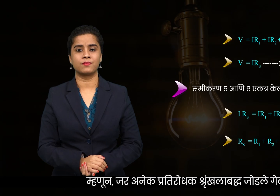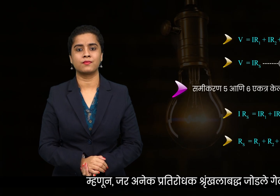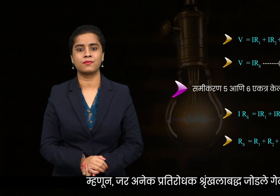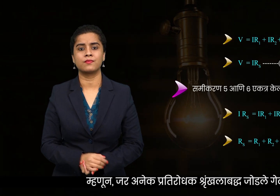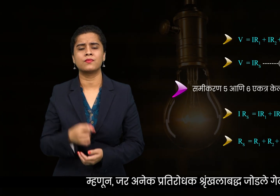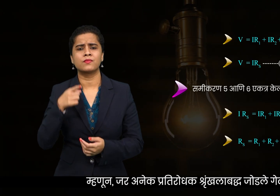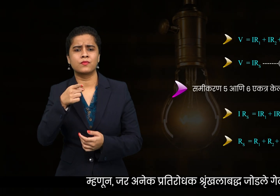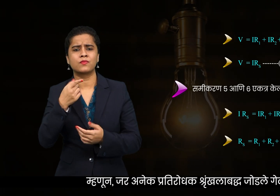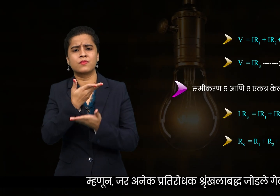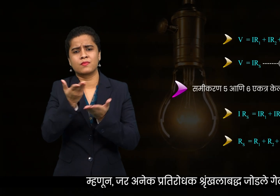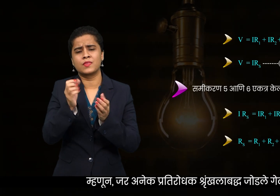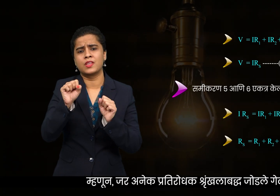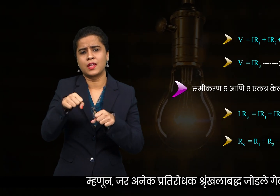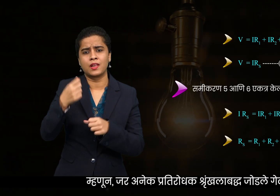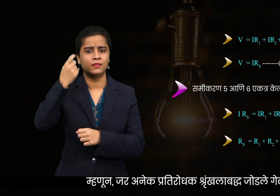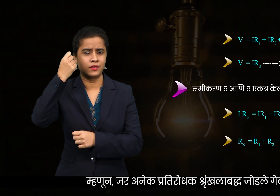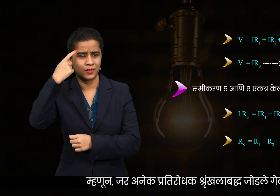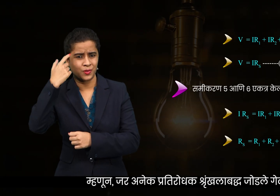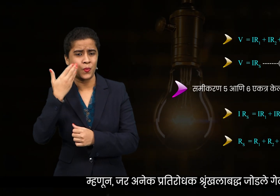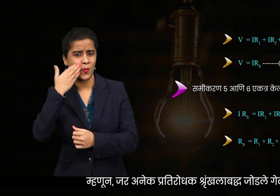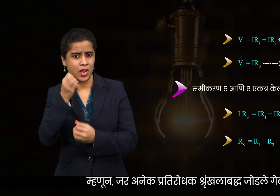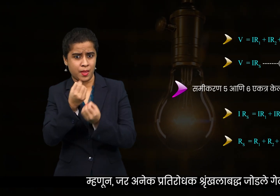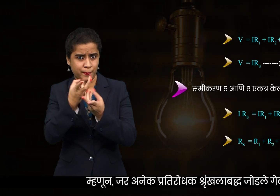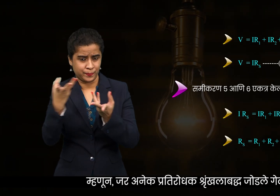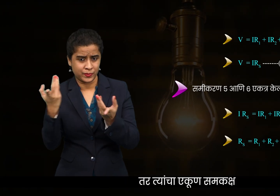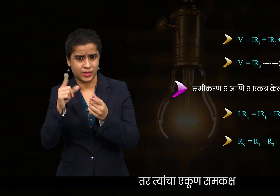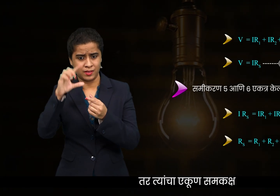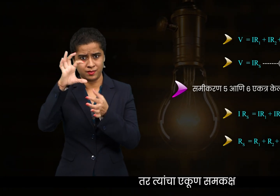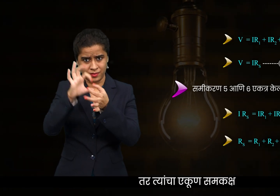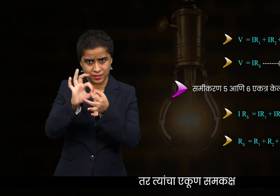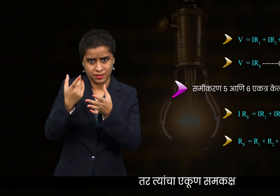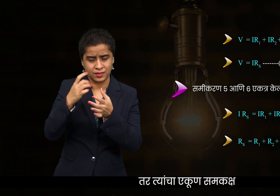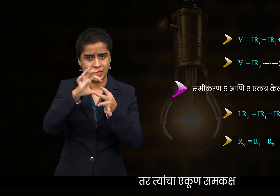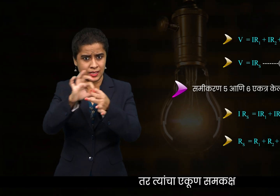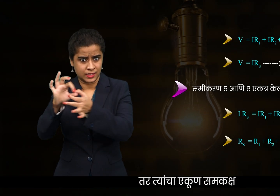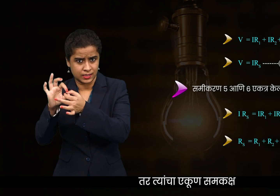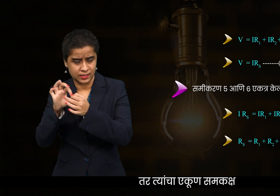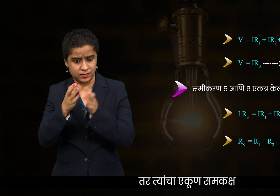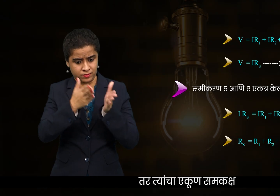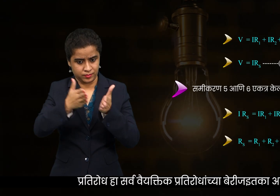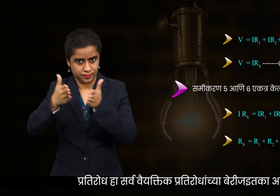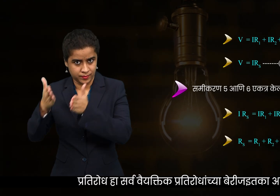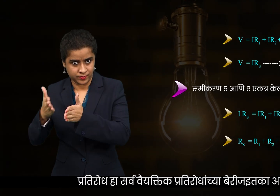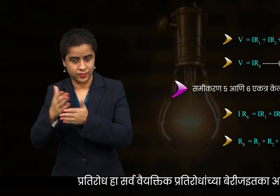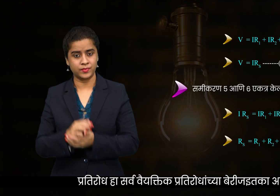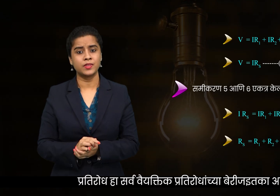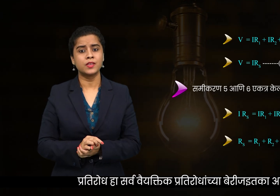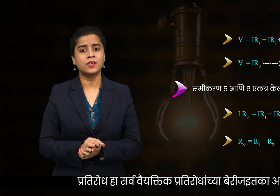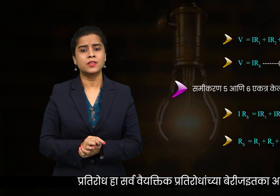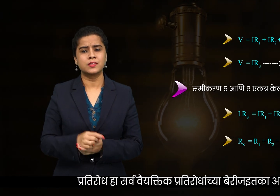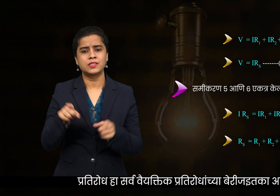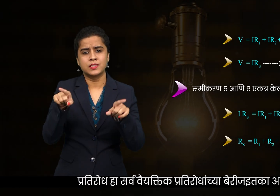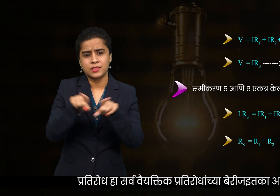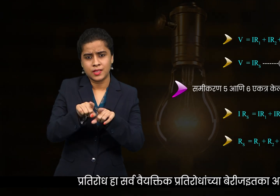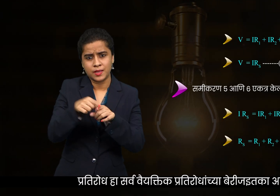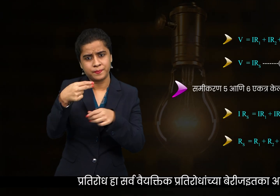म्हणून जर अनेक प्रतिरोधक शृंखलाबद्ध जोडले गेले तर त्यांचा एकूण समकक्ष प्रतिरोध हा सर्व